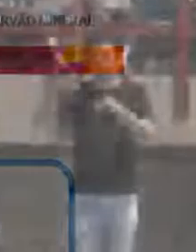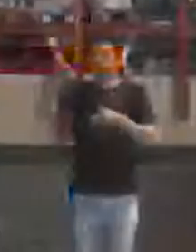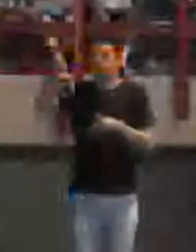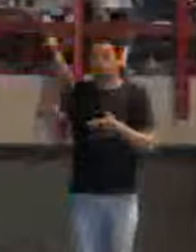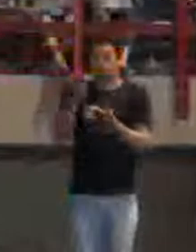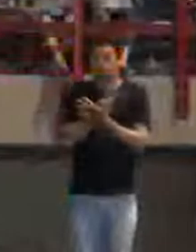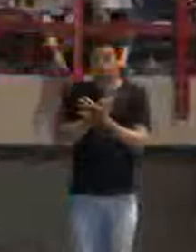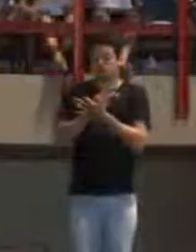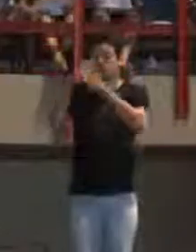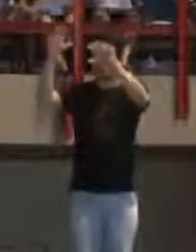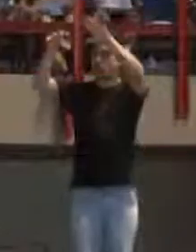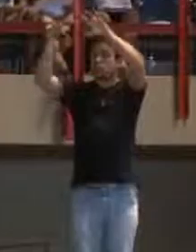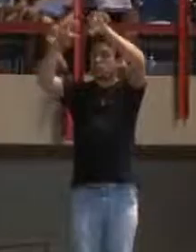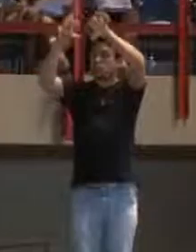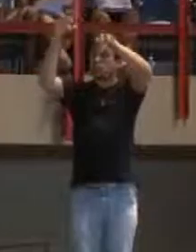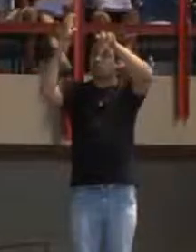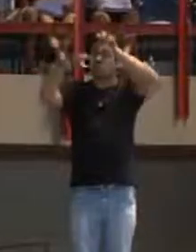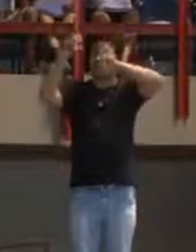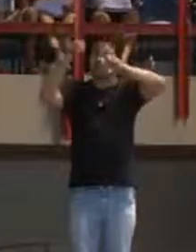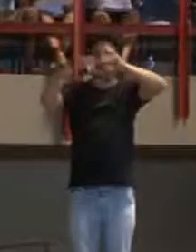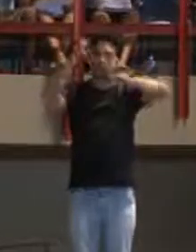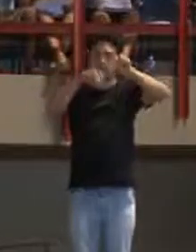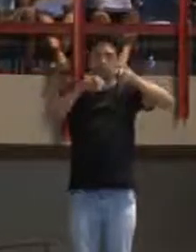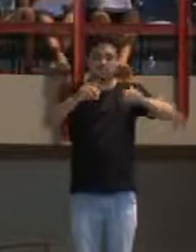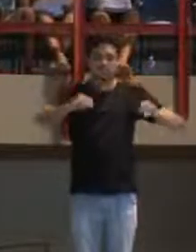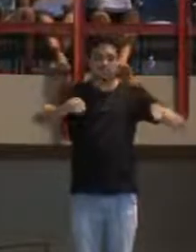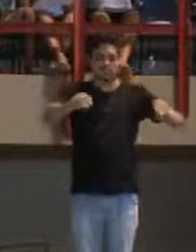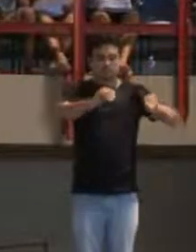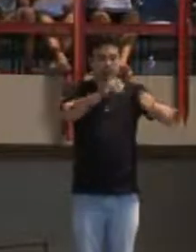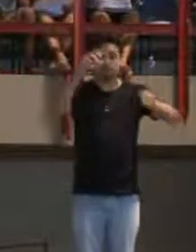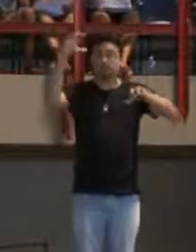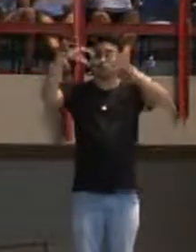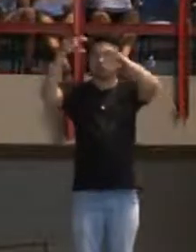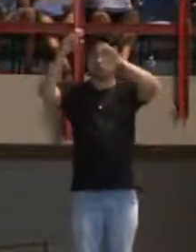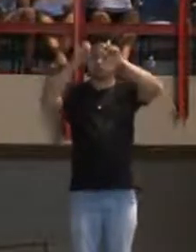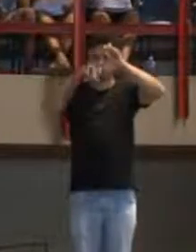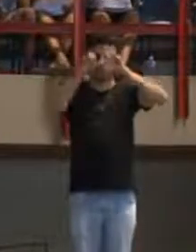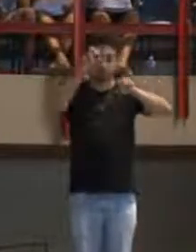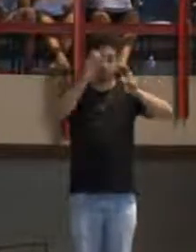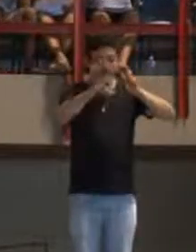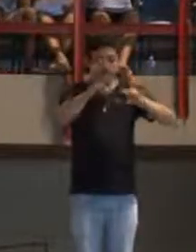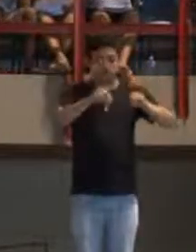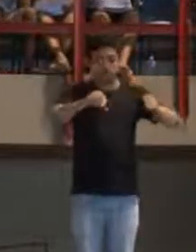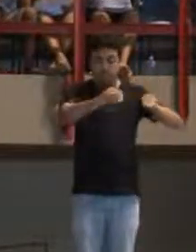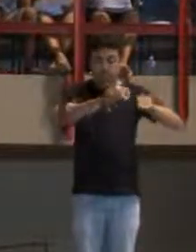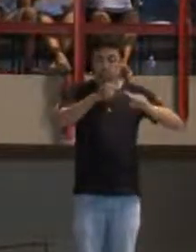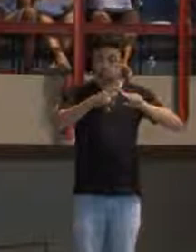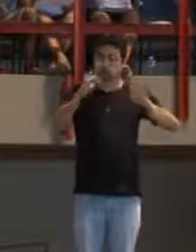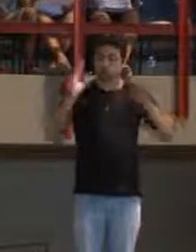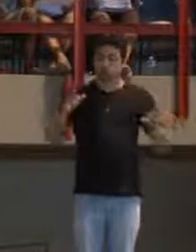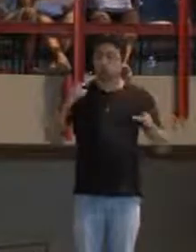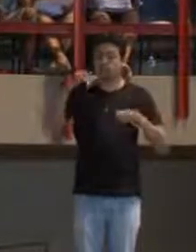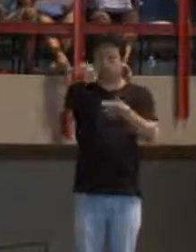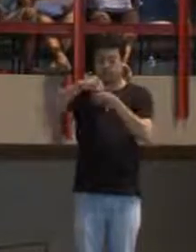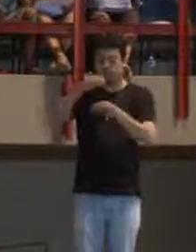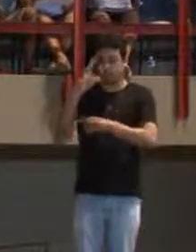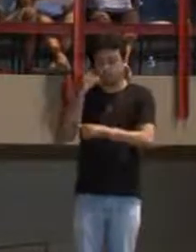provoca? Chuva ácida, né? A gente já falou anteriormente. Dos combustíveis